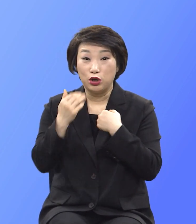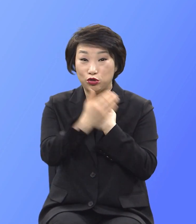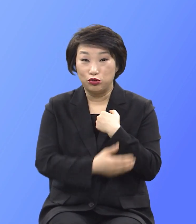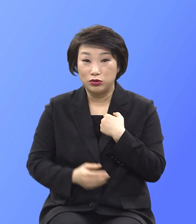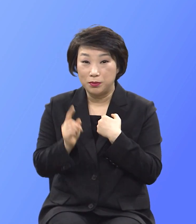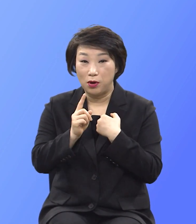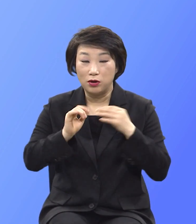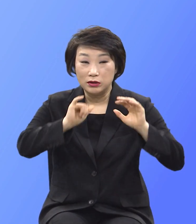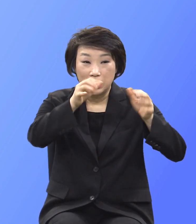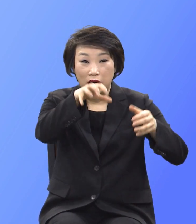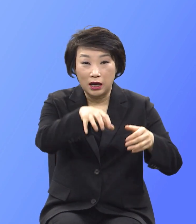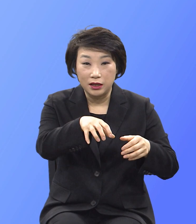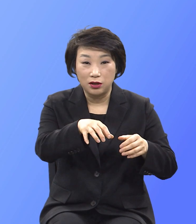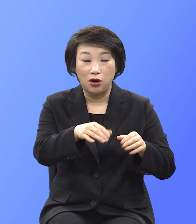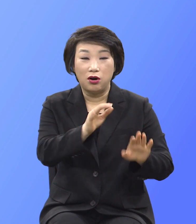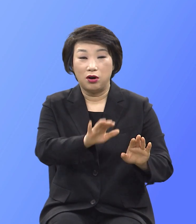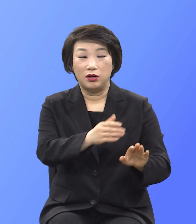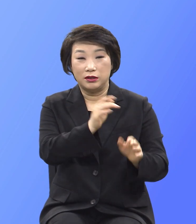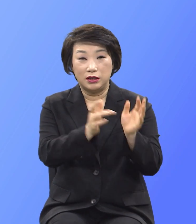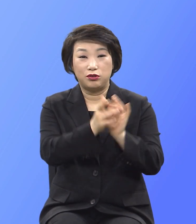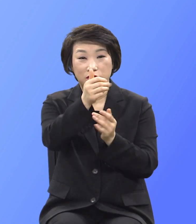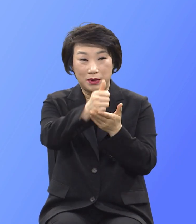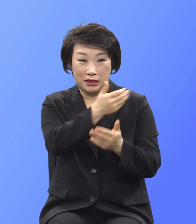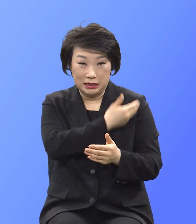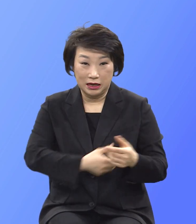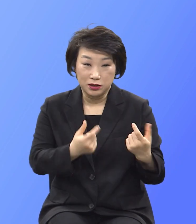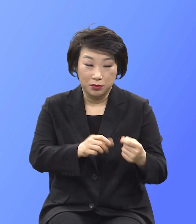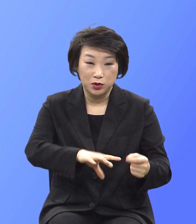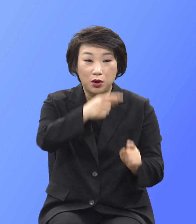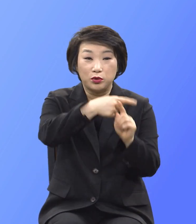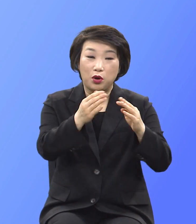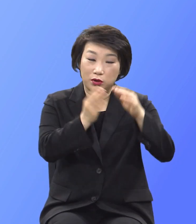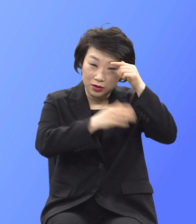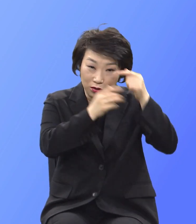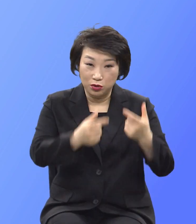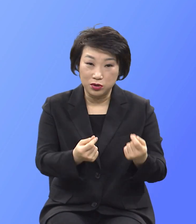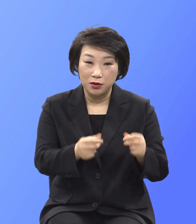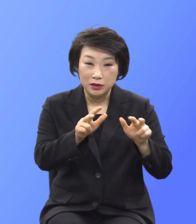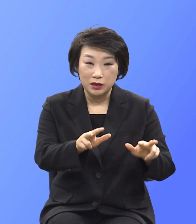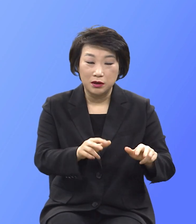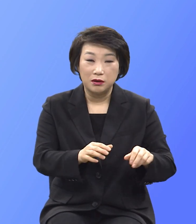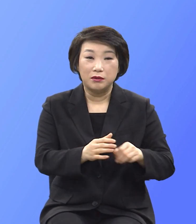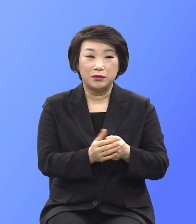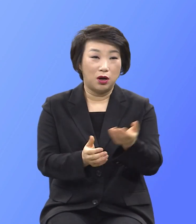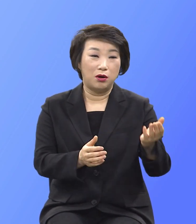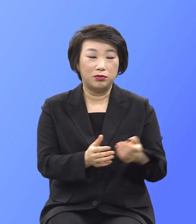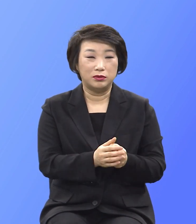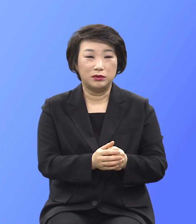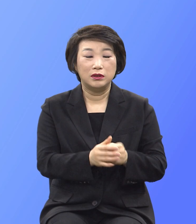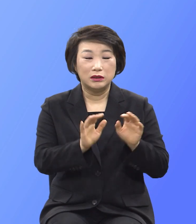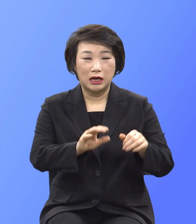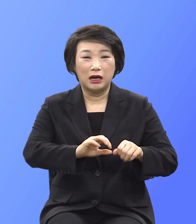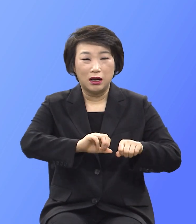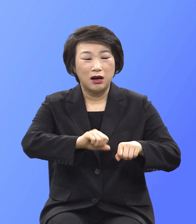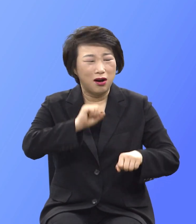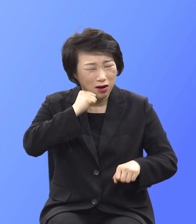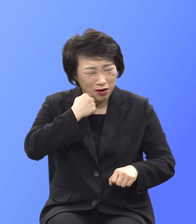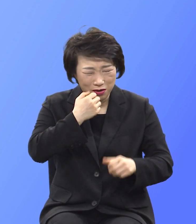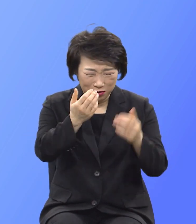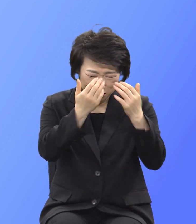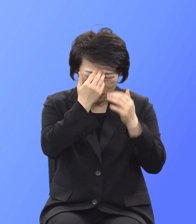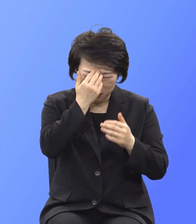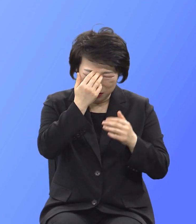육신은 세상에서 제자와 같이 초대교인같이 비참하게 짐승 같은 취급을